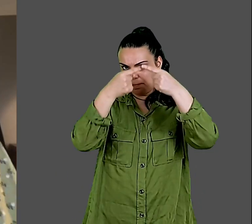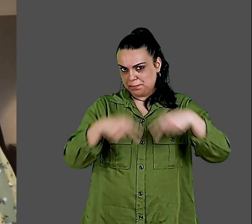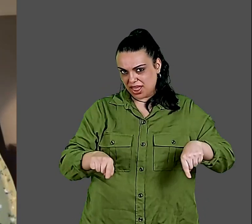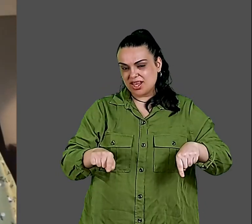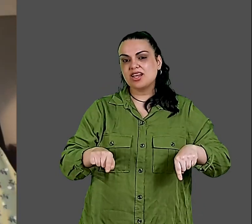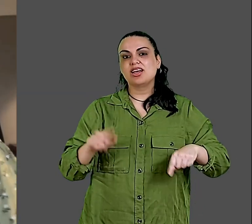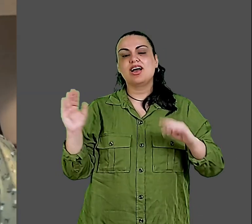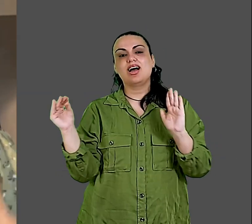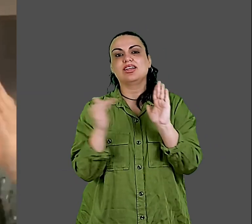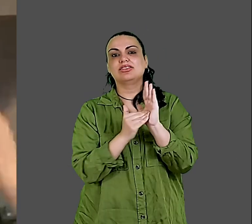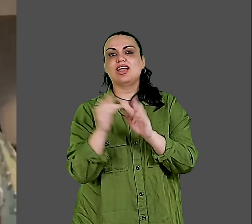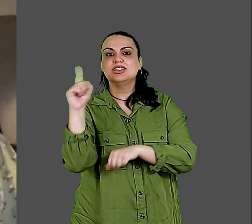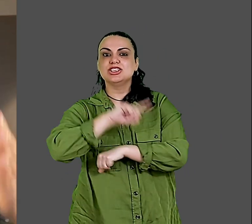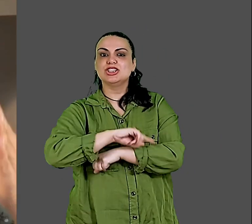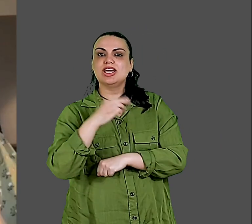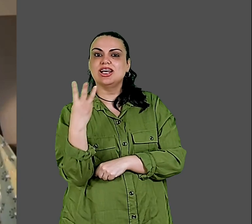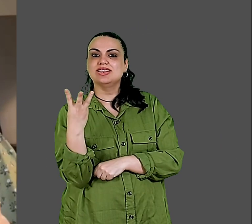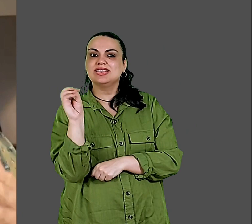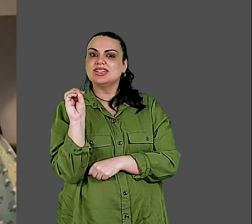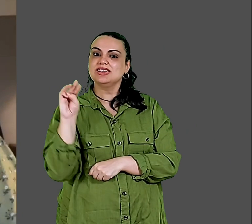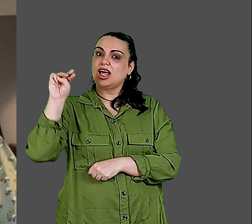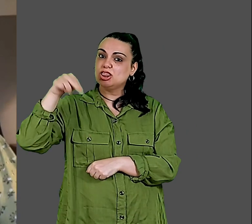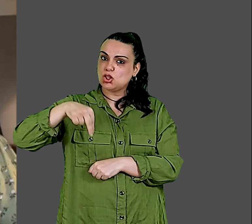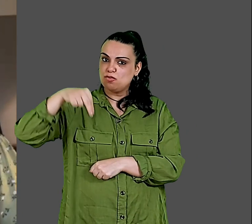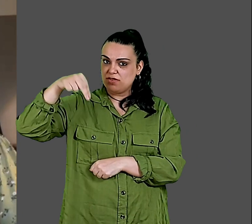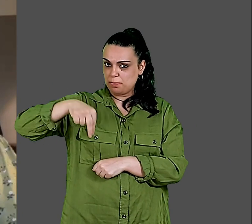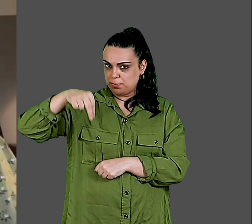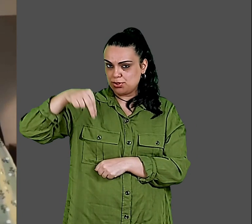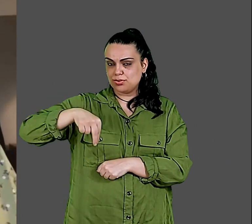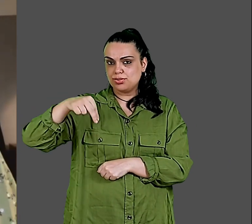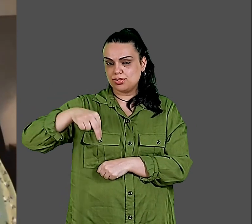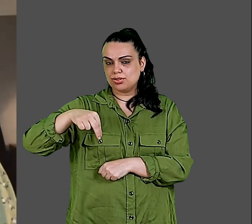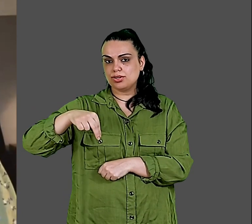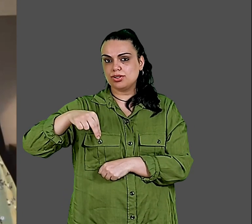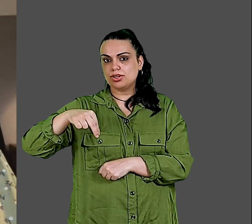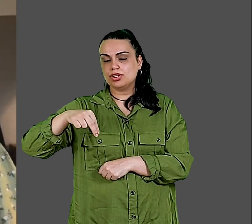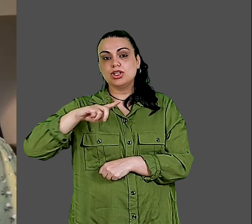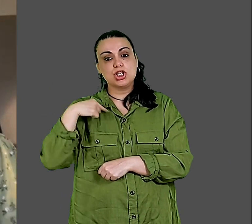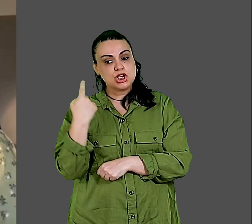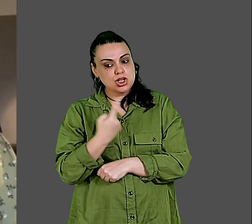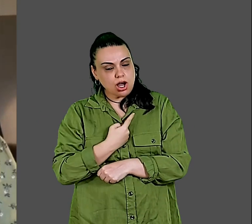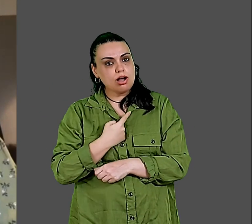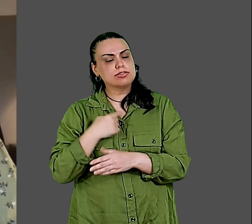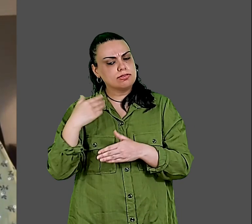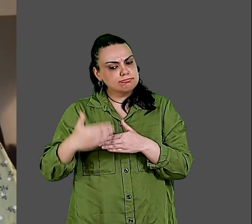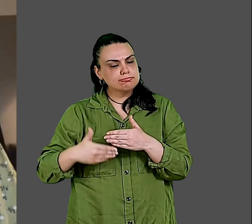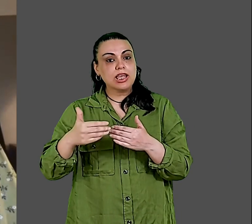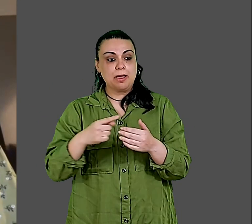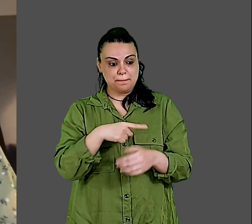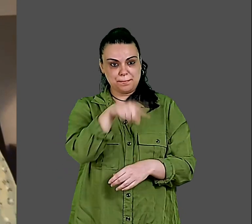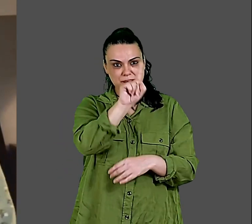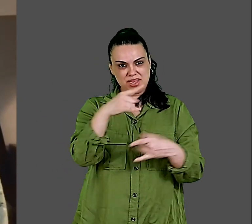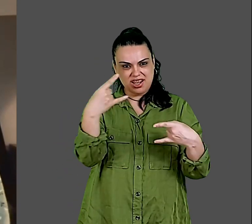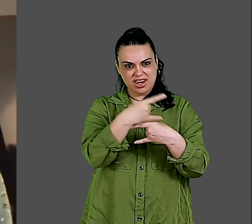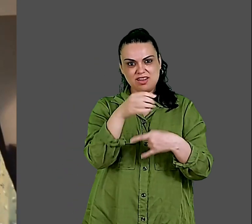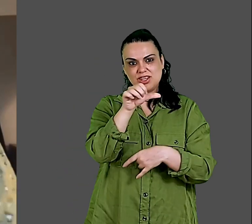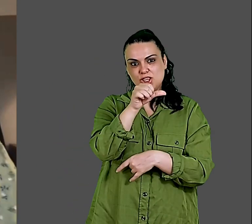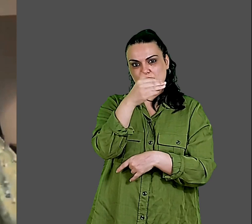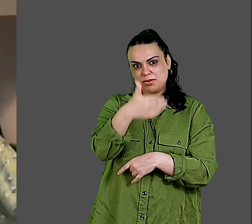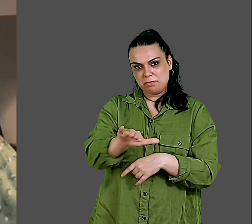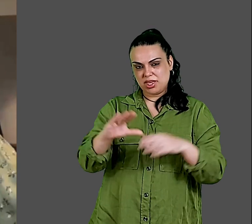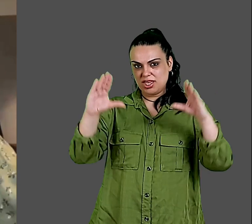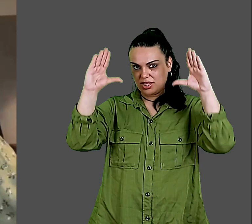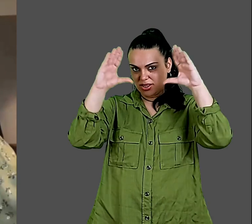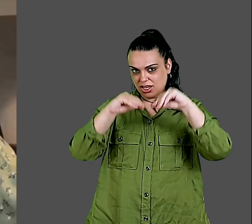inaugural, até o dia 30 de novembro, nós vamos caminhando. A primeira foi às 9h30 e de ontem